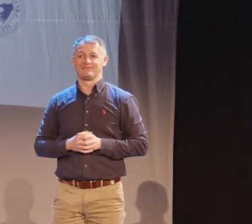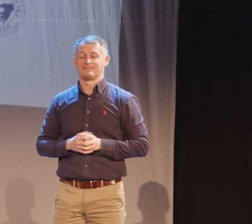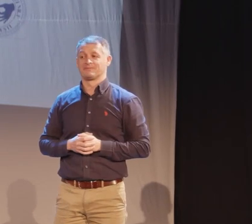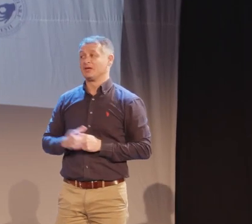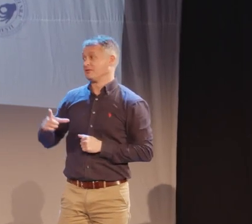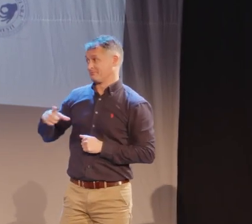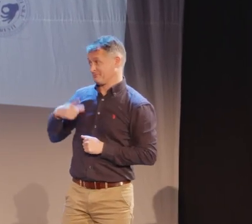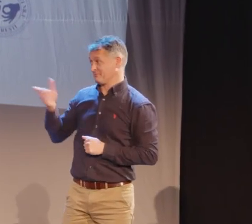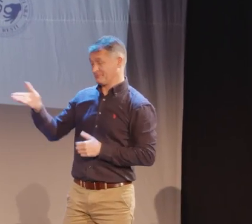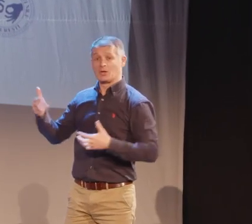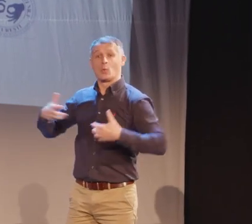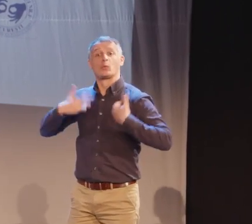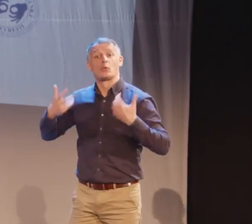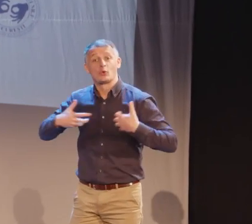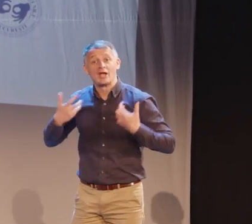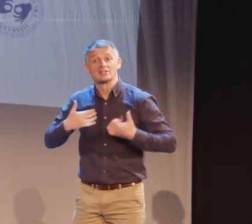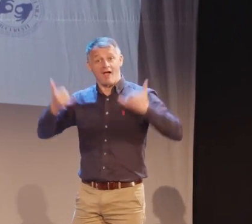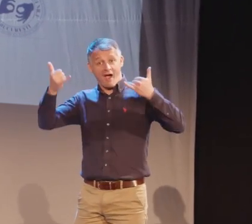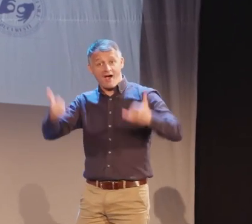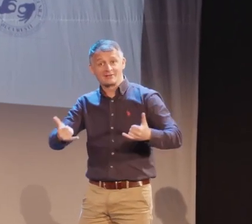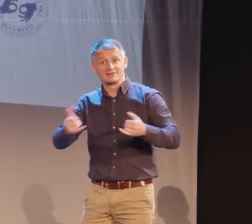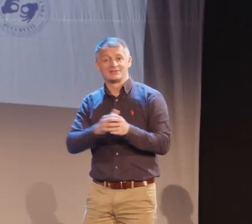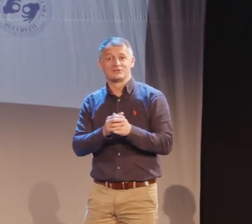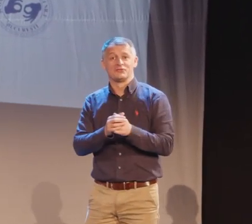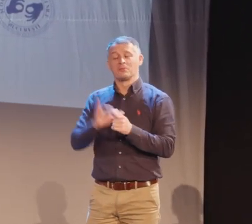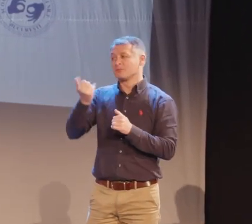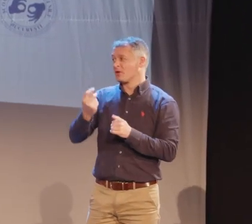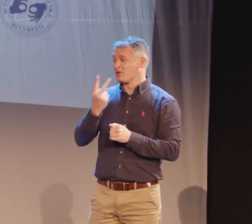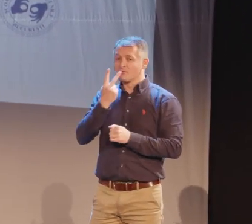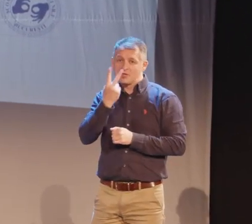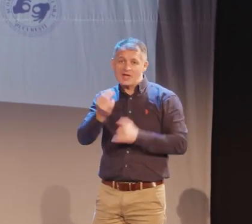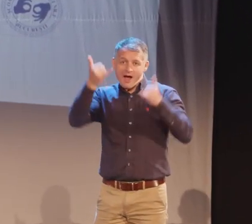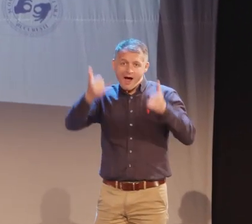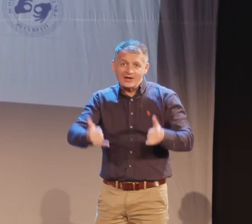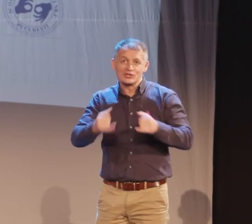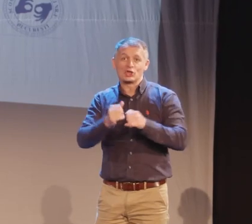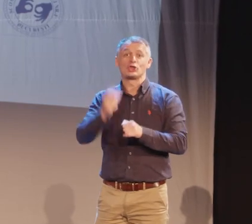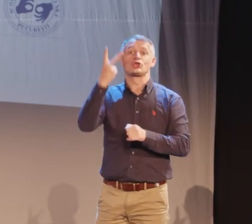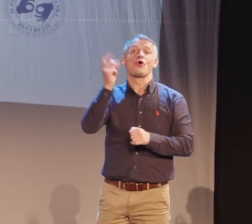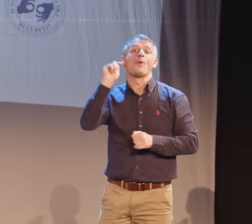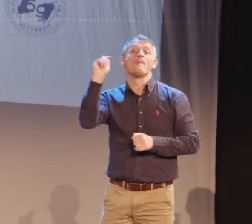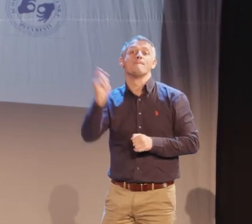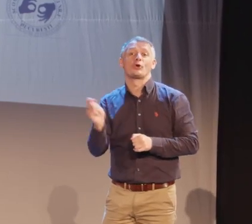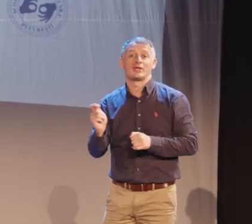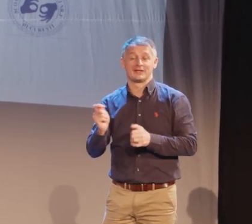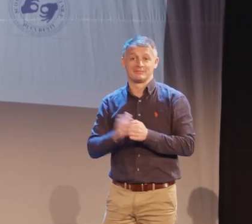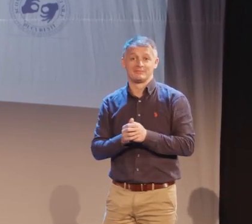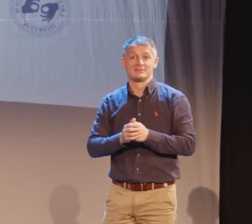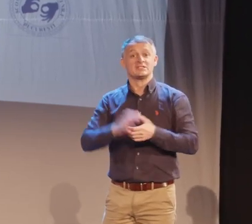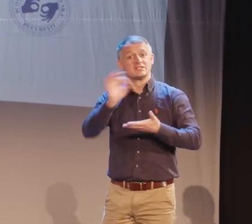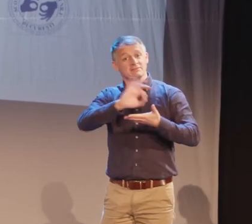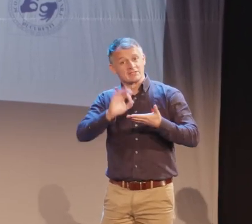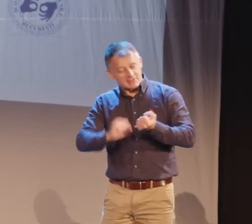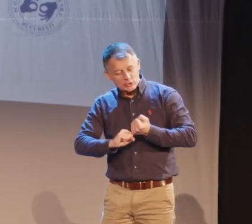Sunt încântată să spun că astăzi vom disemina aici două proiecte susținute, pe de